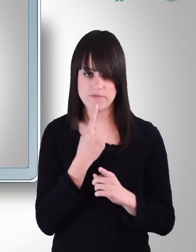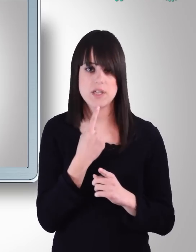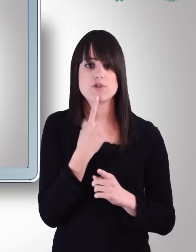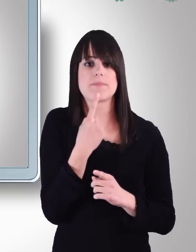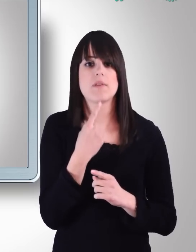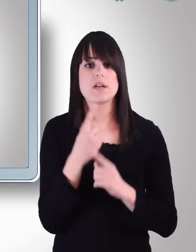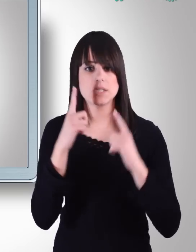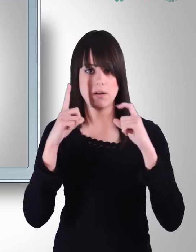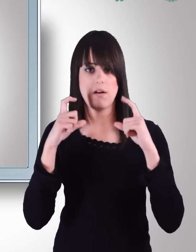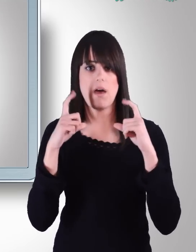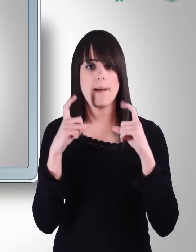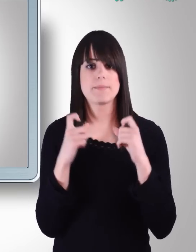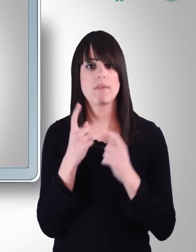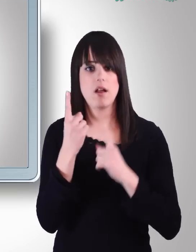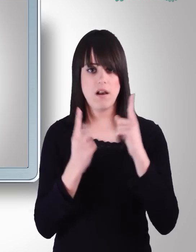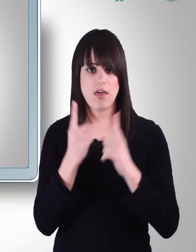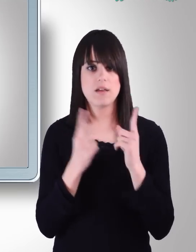što je prikazano na njoj, ili da kopirate